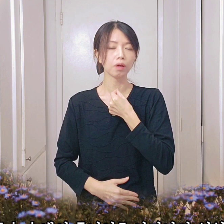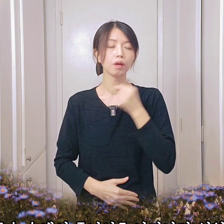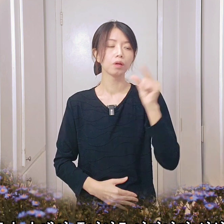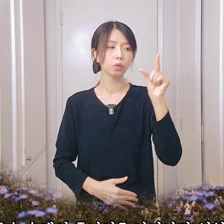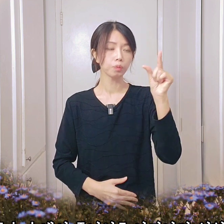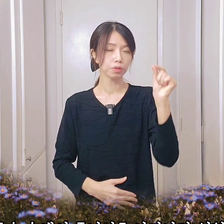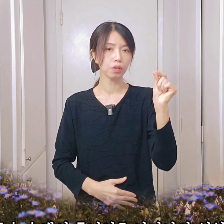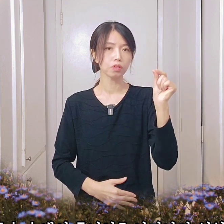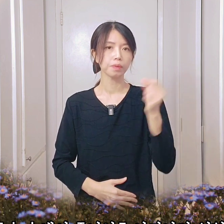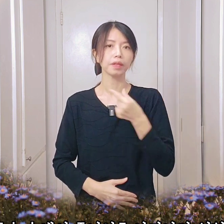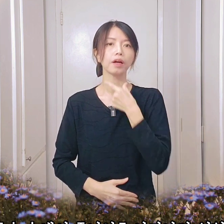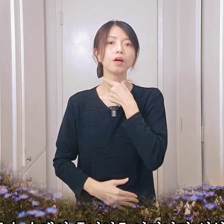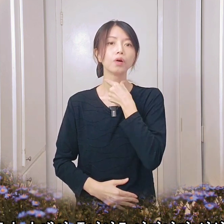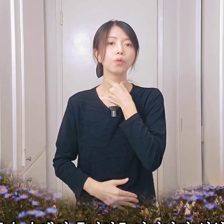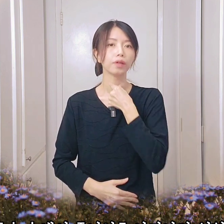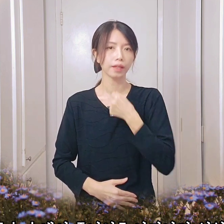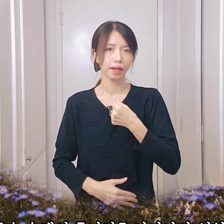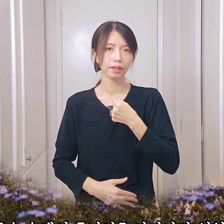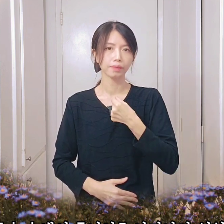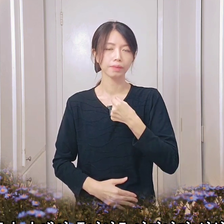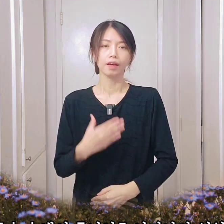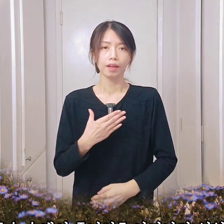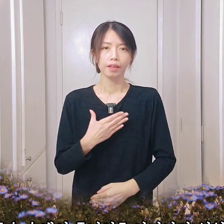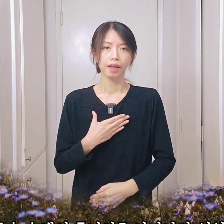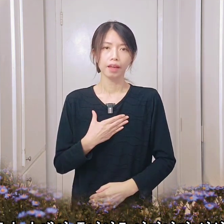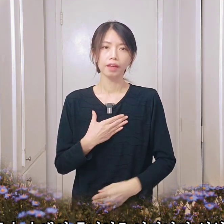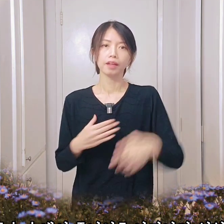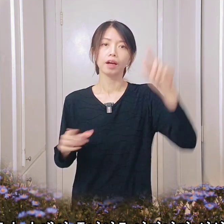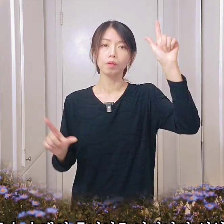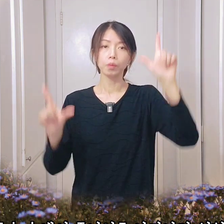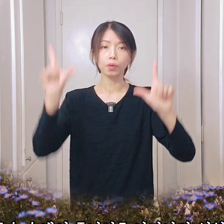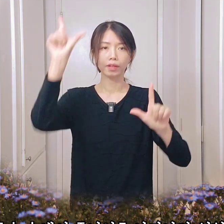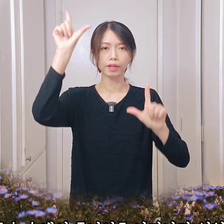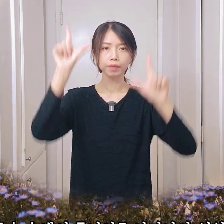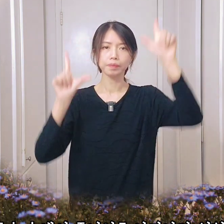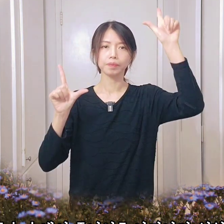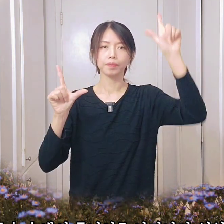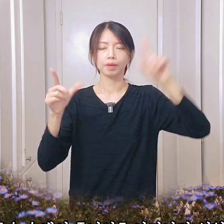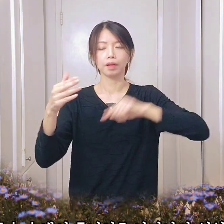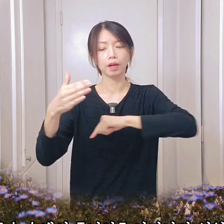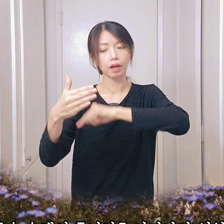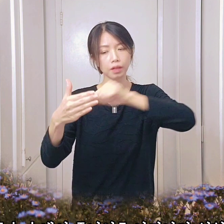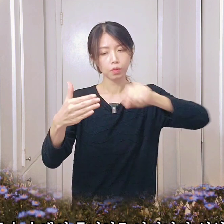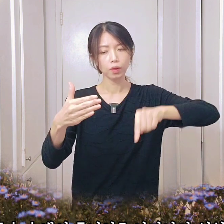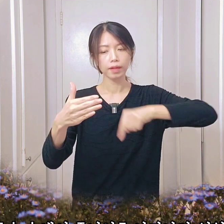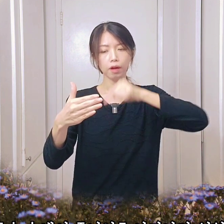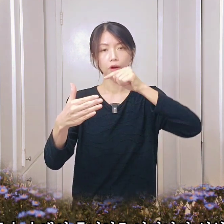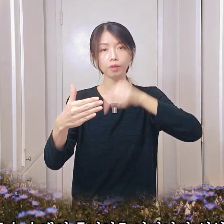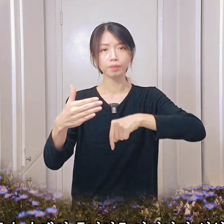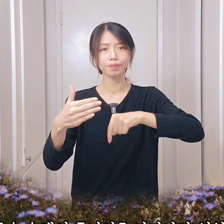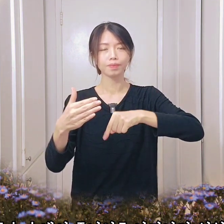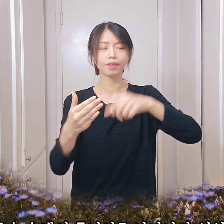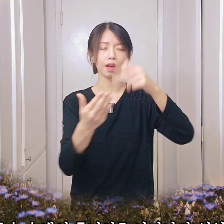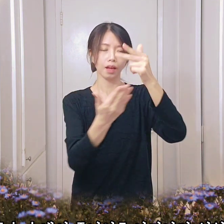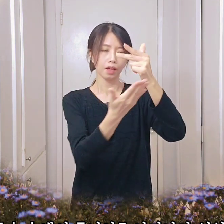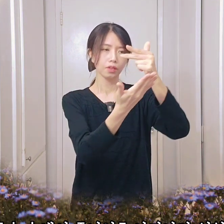내려오면서 손을 붙여주시면 돼요. 원하다. 내 모습